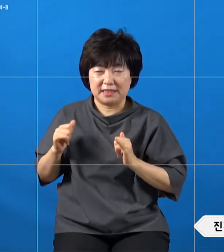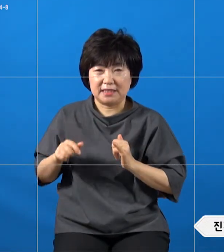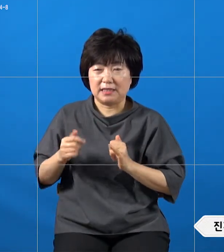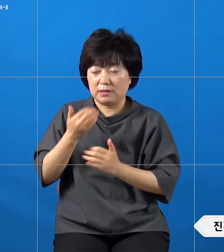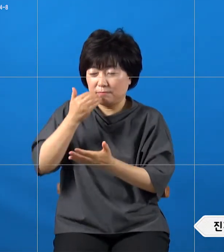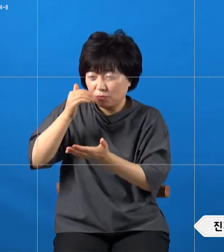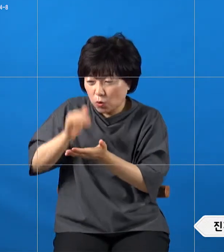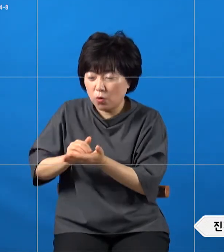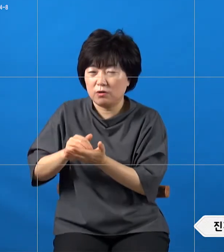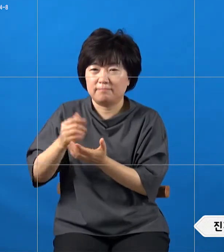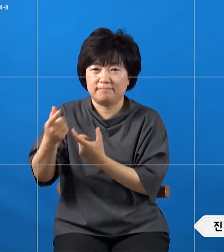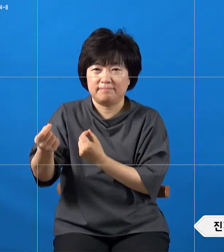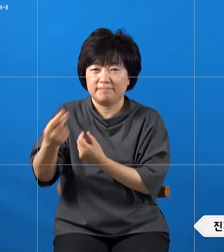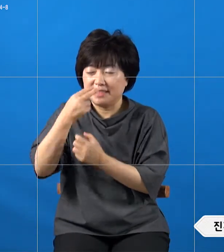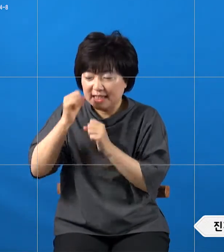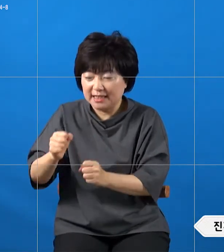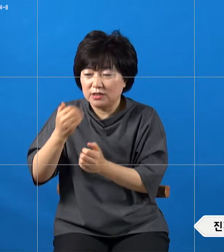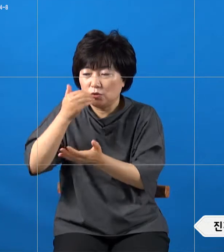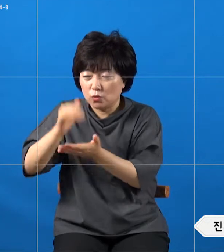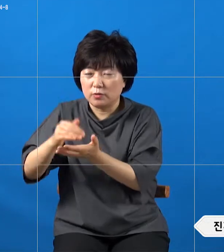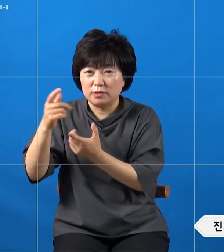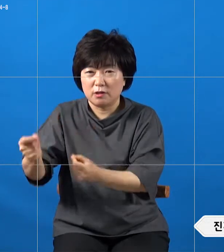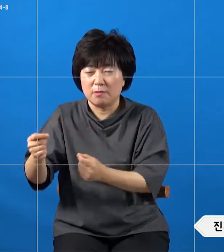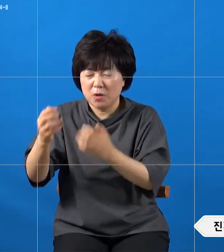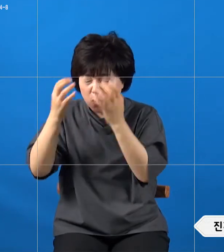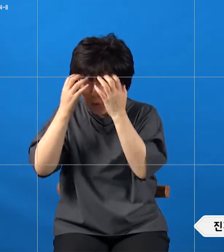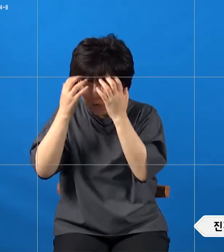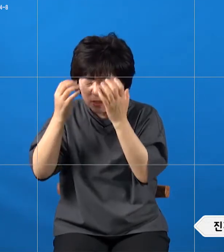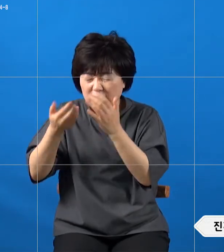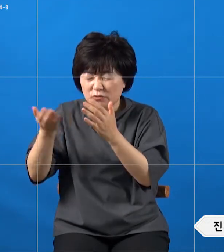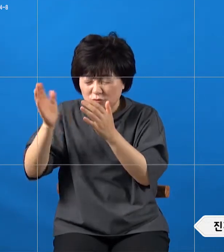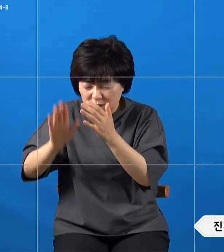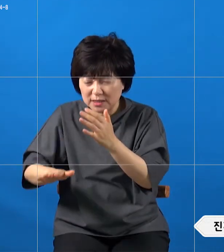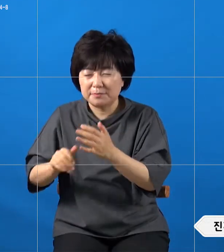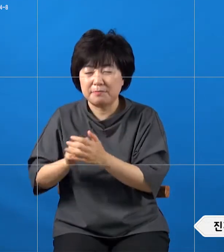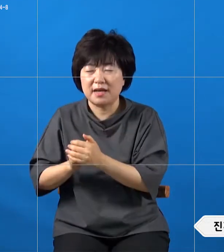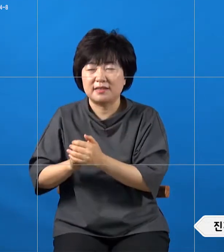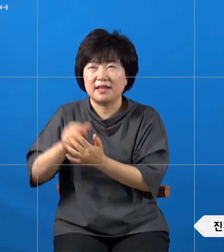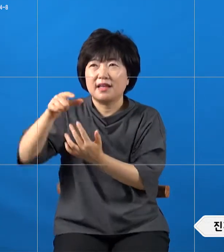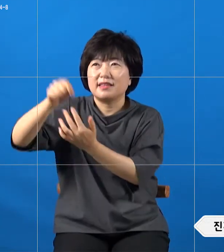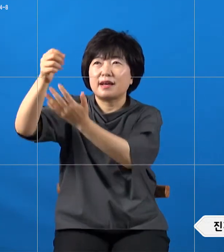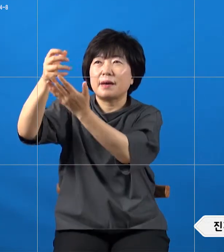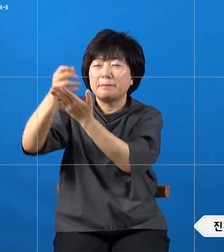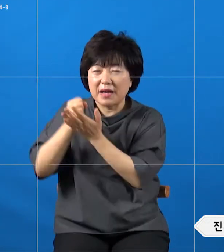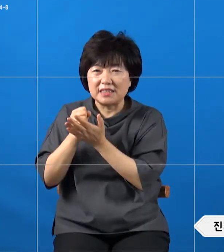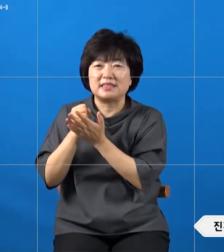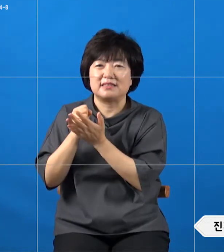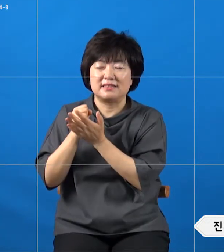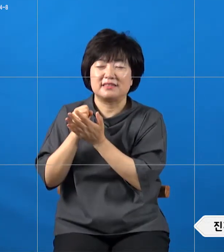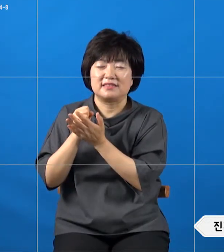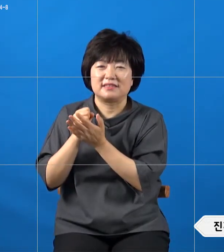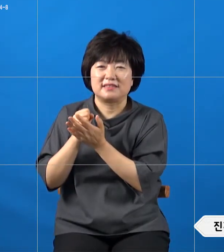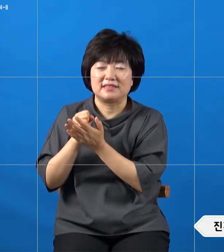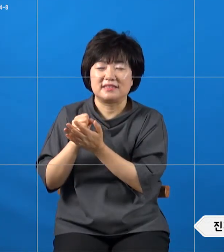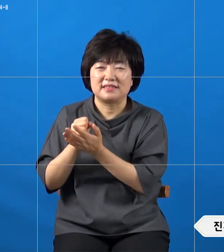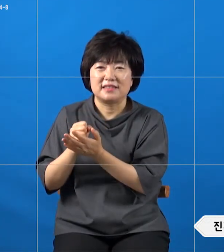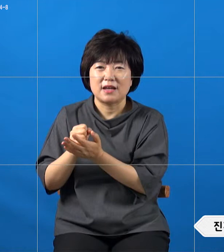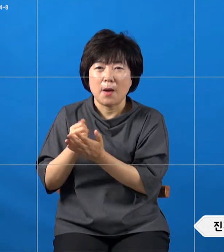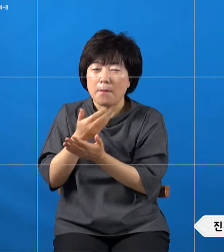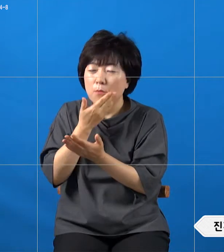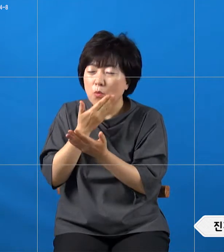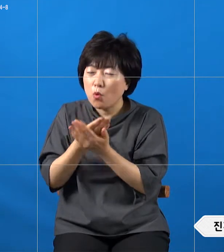고난 가운데 있지만 모퉁이돌이신 예수 그리스도를 바라보며 택하심을 받은 보배로운 그 돌